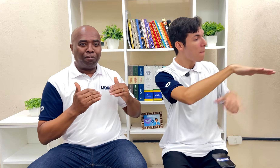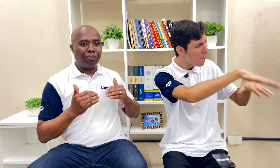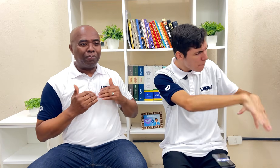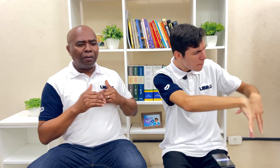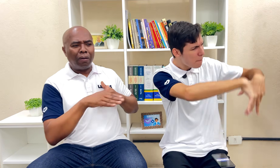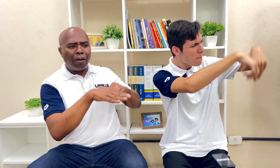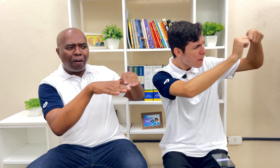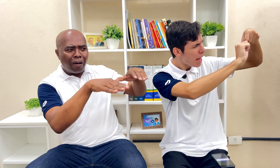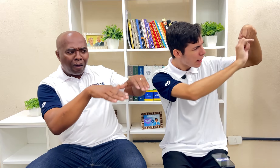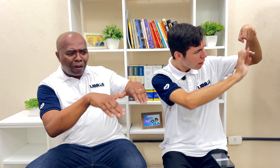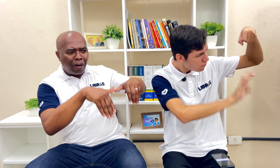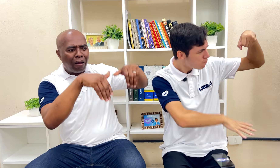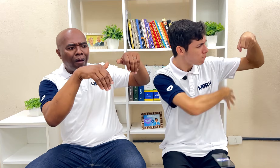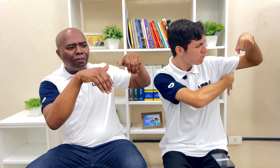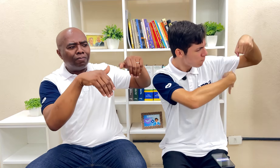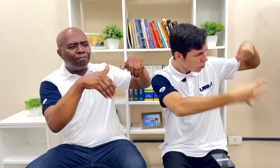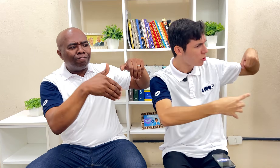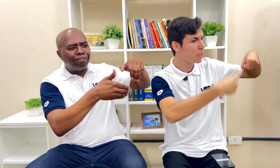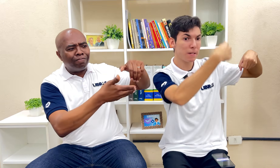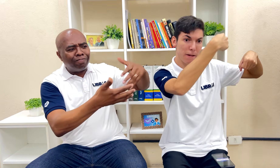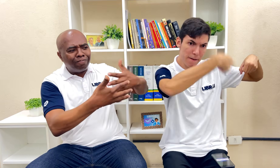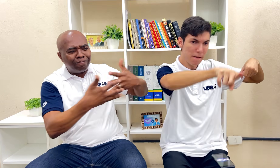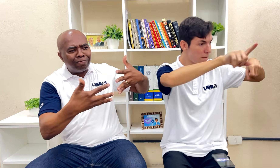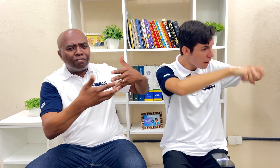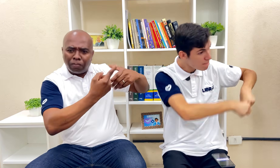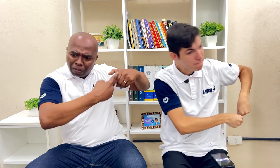levanta e diz mais uma vez: